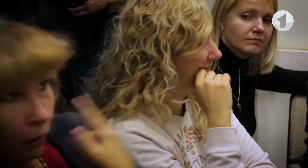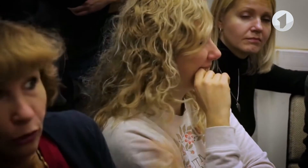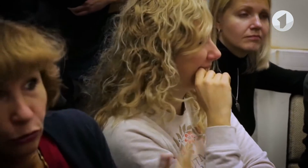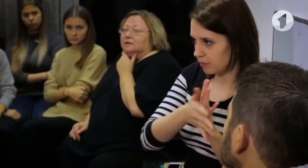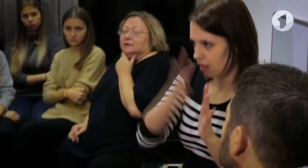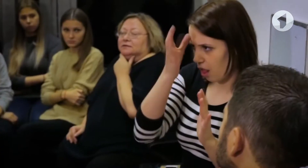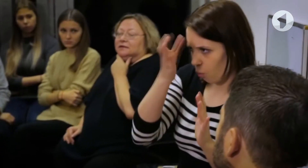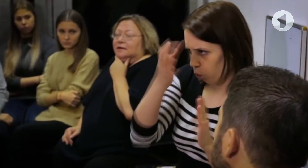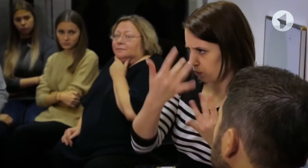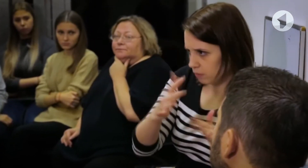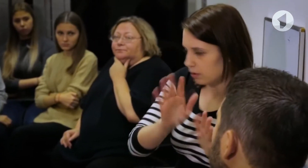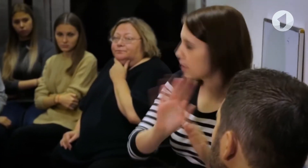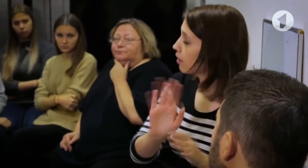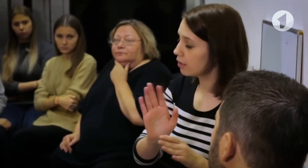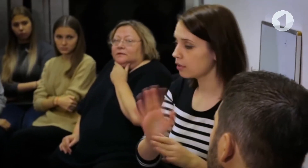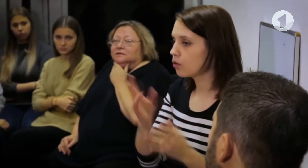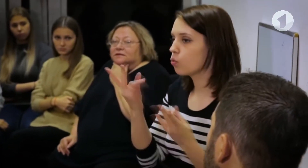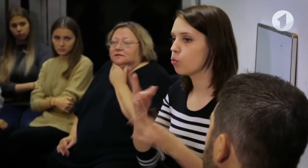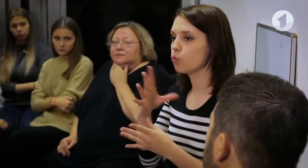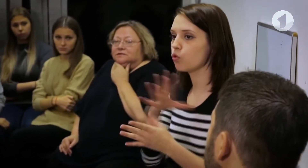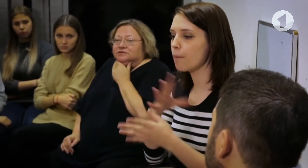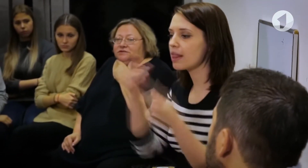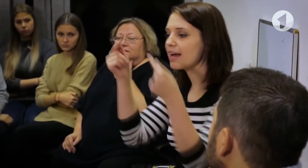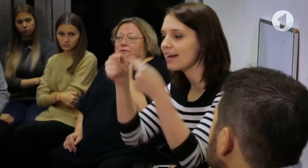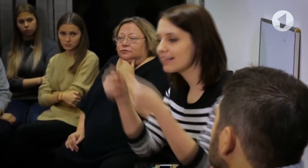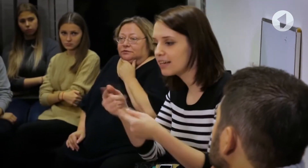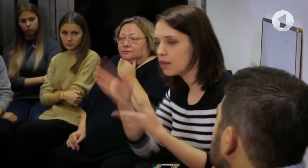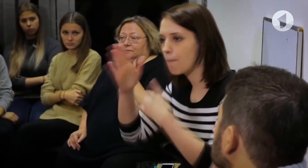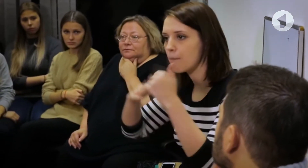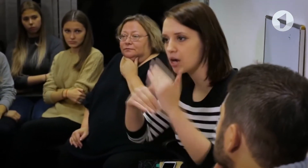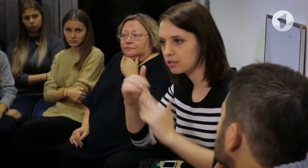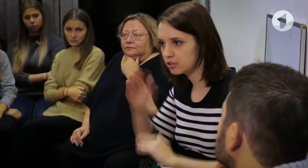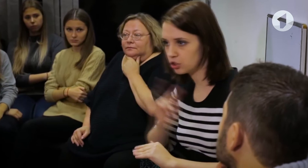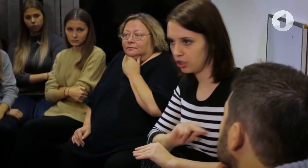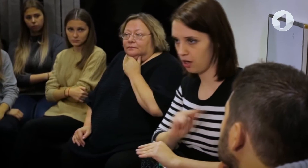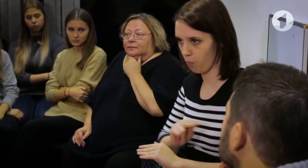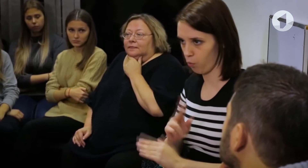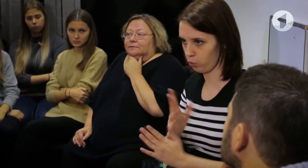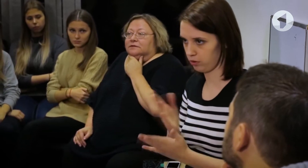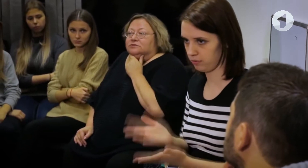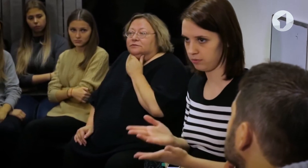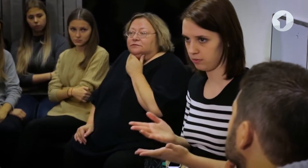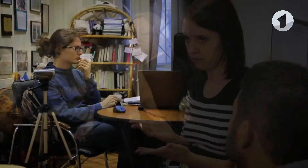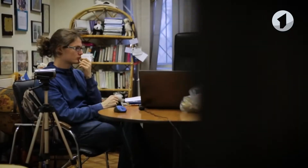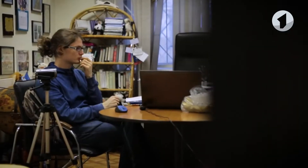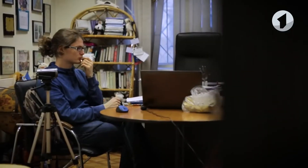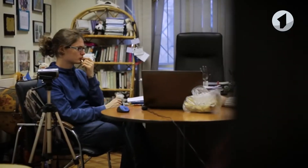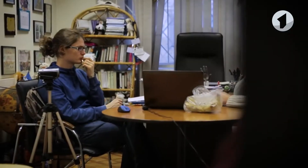состоит из жестов движений. Но и в мире, и у нас работа по записи фонем, единиц жестов, все-таки